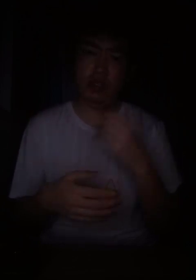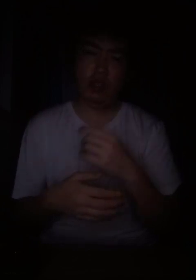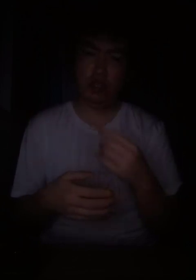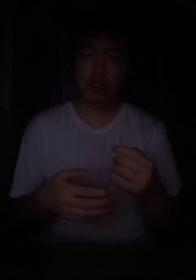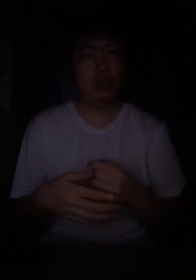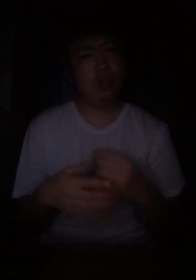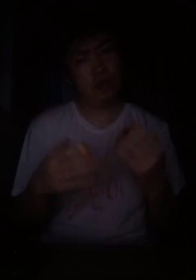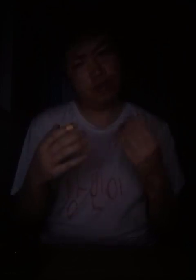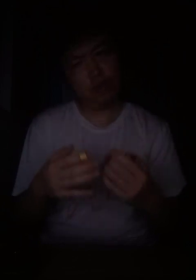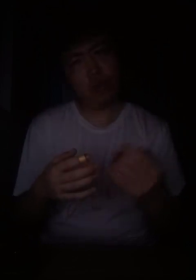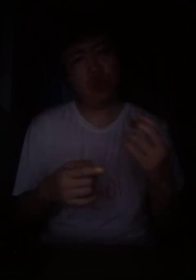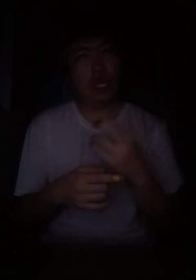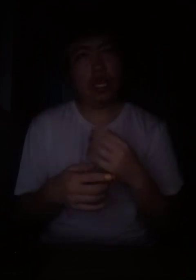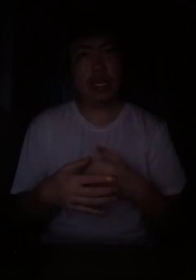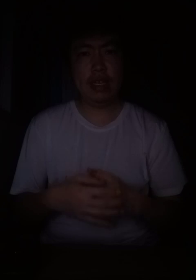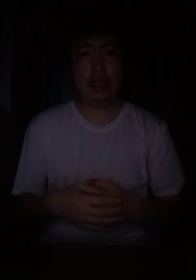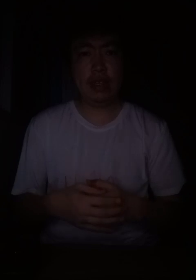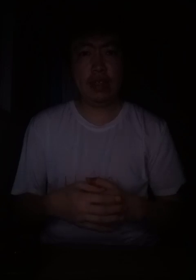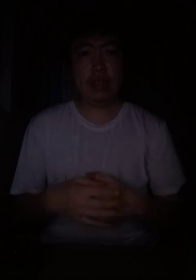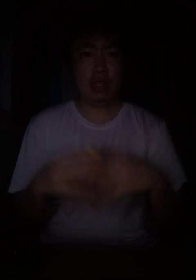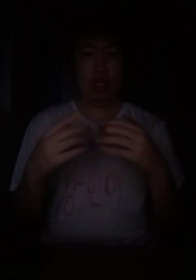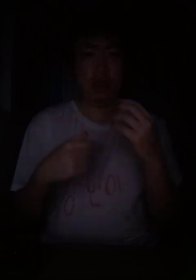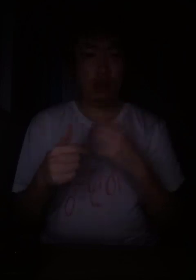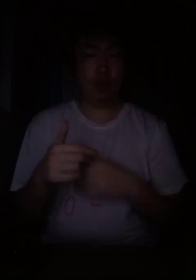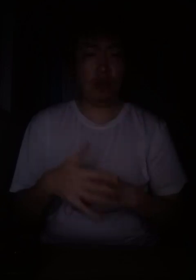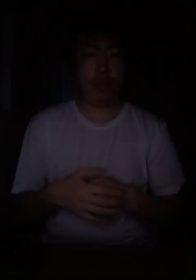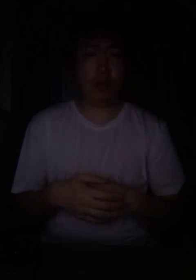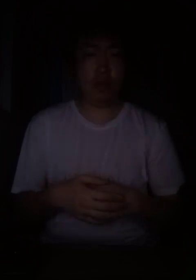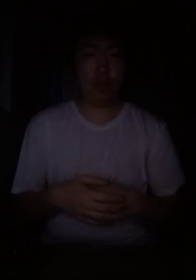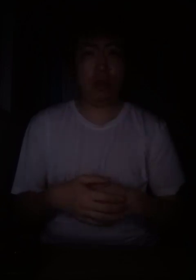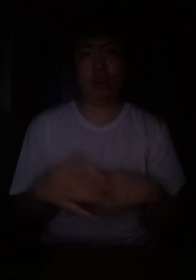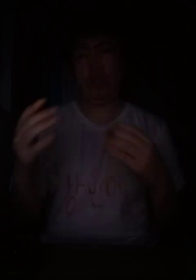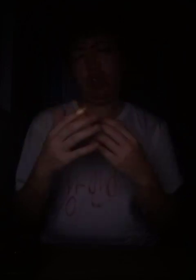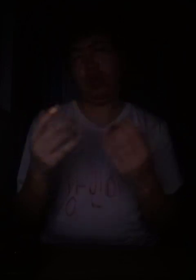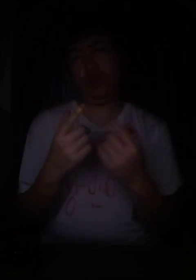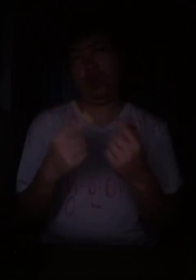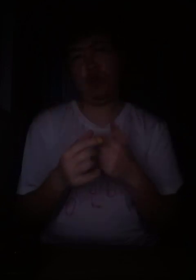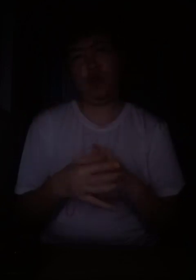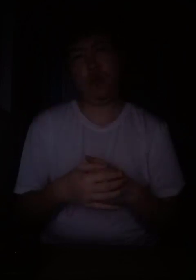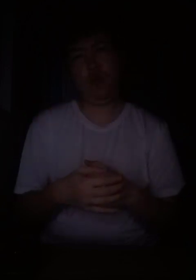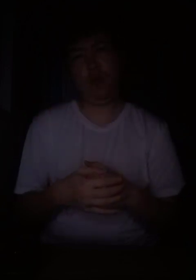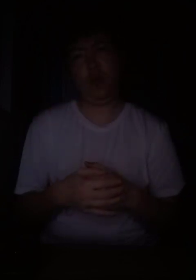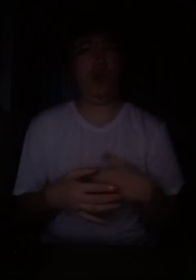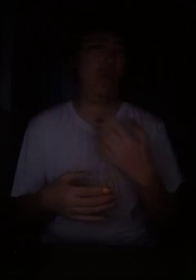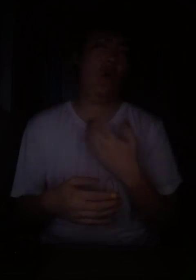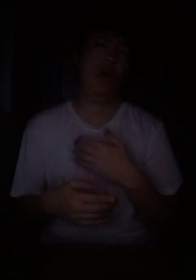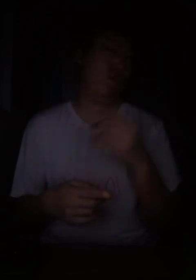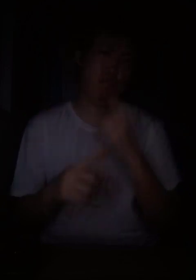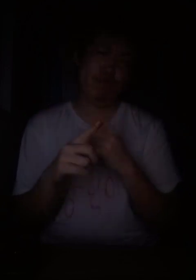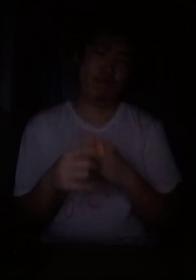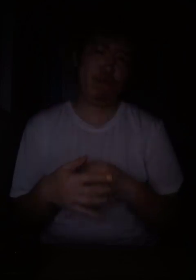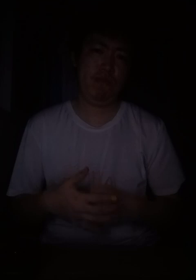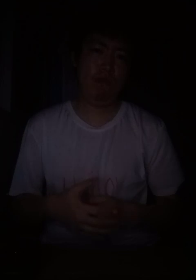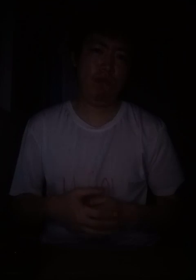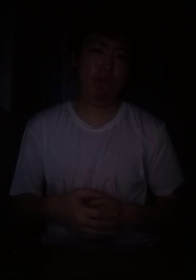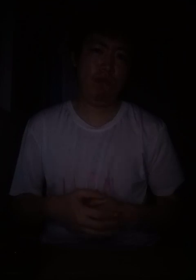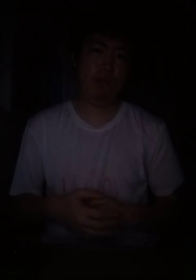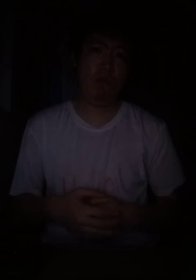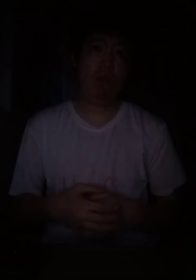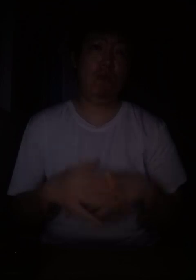참여한 사람들은 나는 그냥 구경만 하러 왔다라고 주장해 버리니까 그런 사람들은 처벌이 전혀 안 되는 거죠. 그러면 지금 화면에 나온